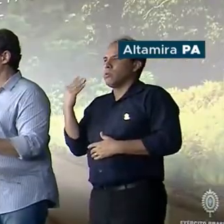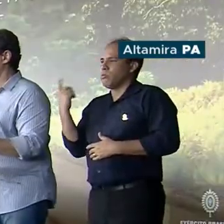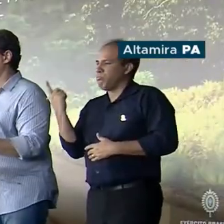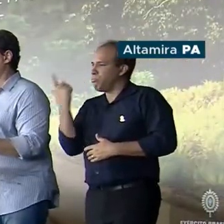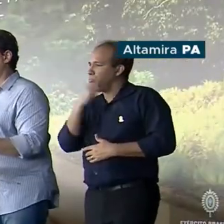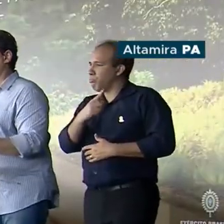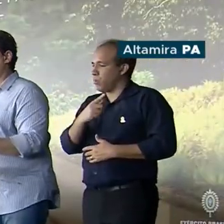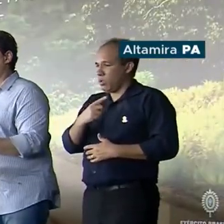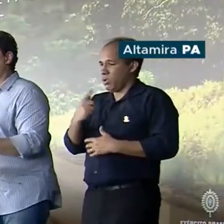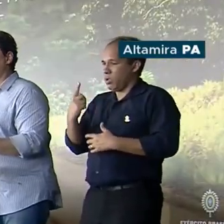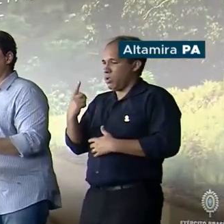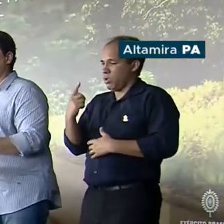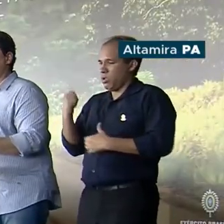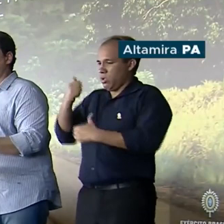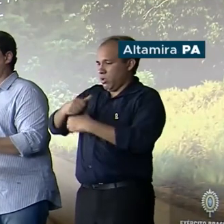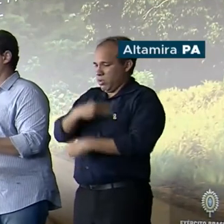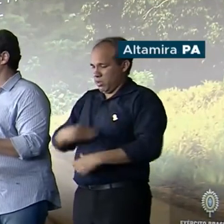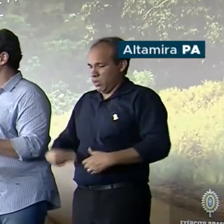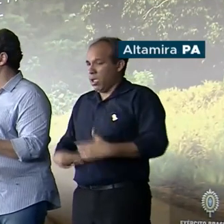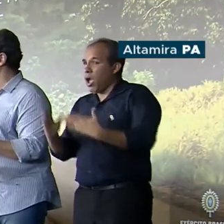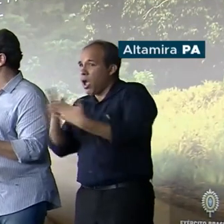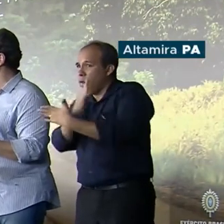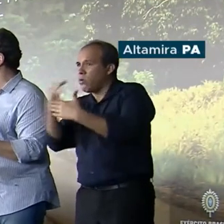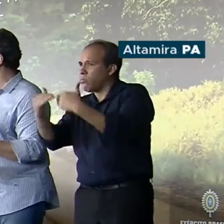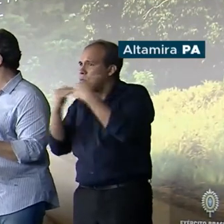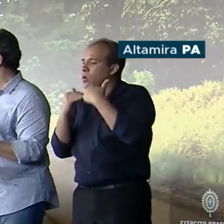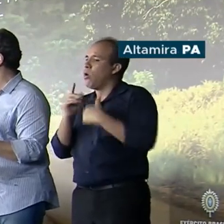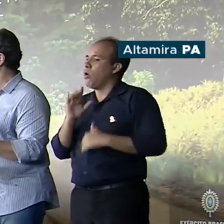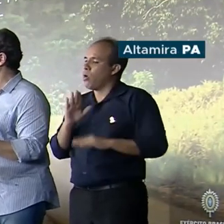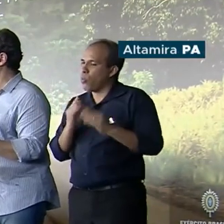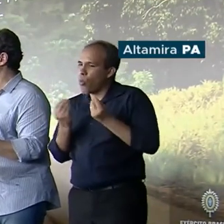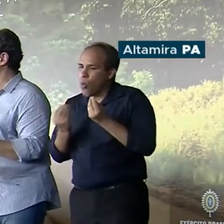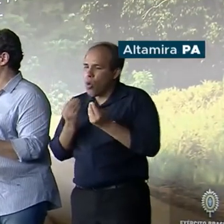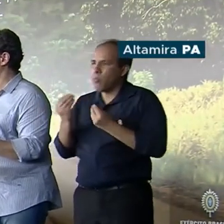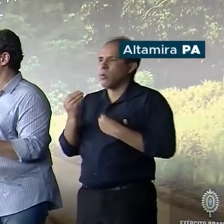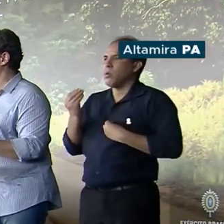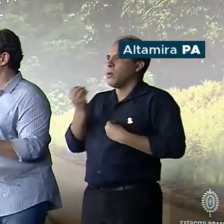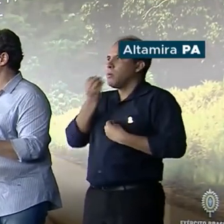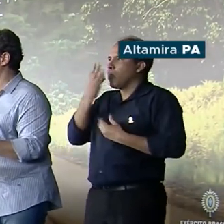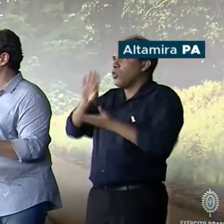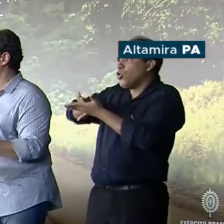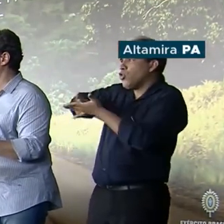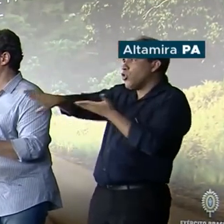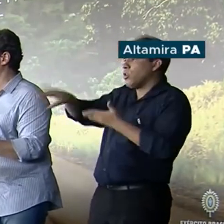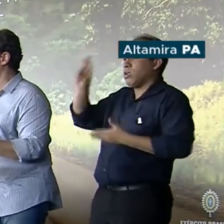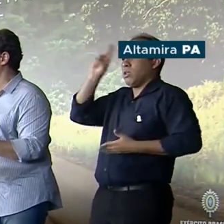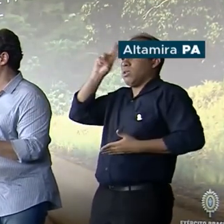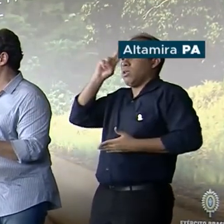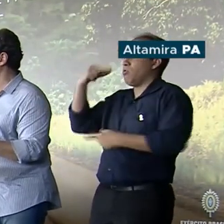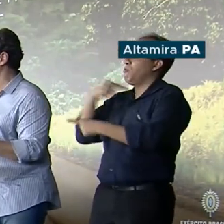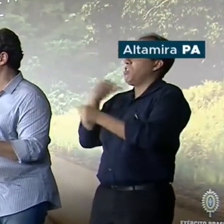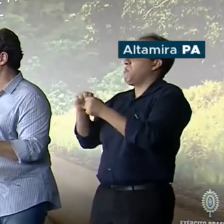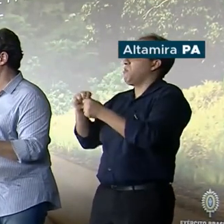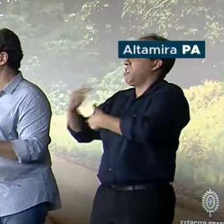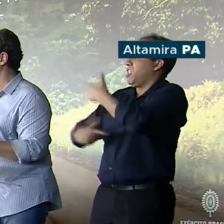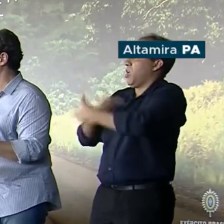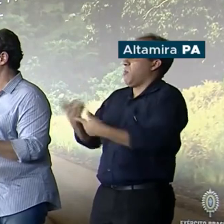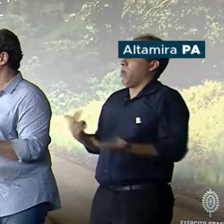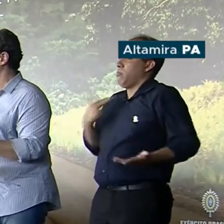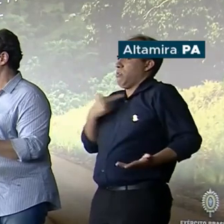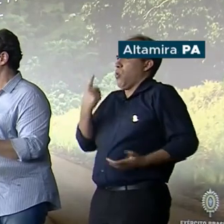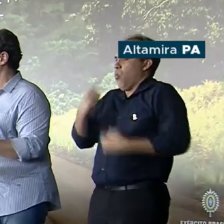alguns me disseram o seguinte: olha, ministro, seria interessante tirar o Exército não vai dar conta de fazer isso num